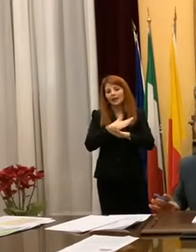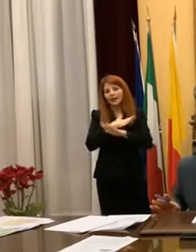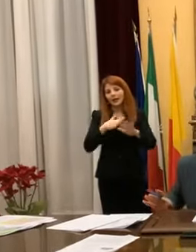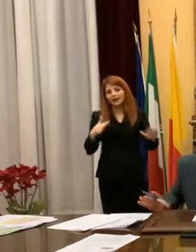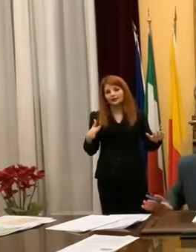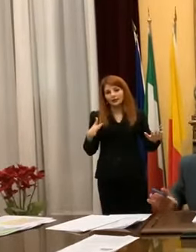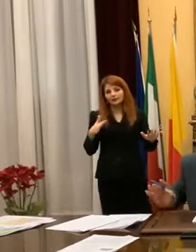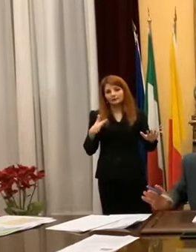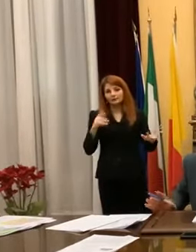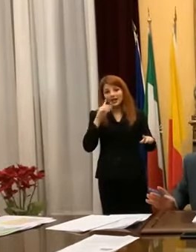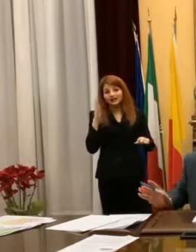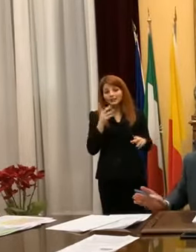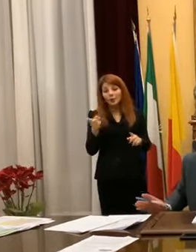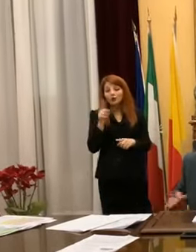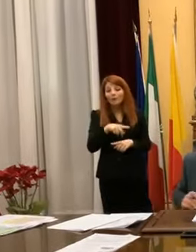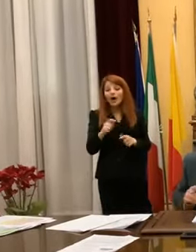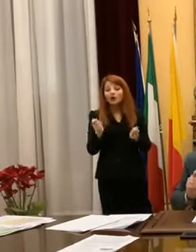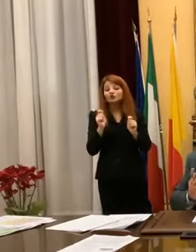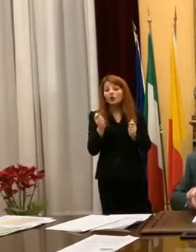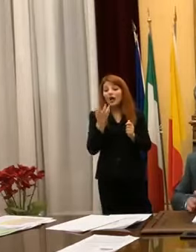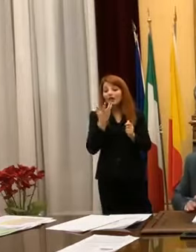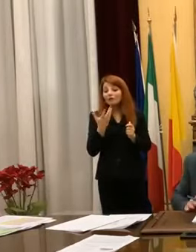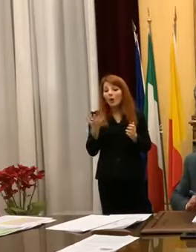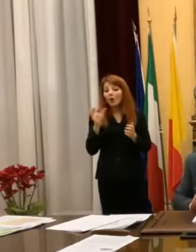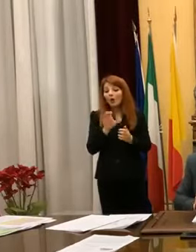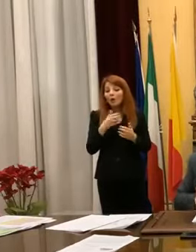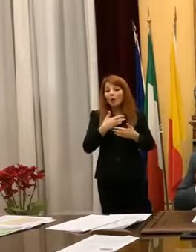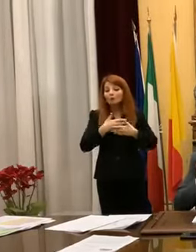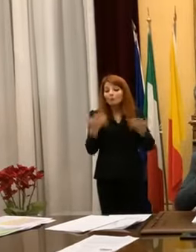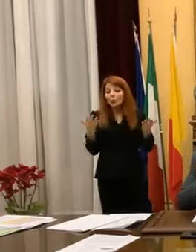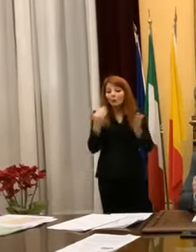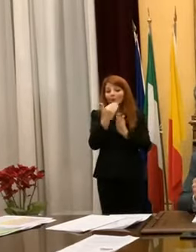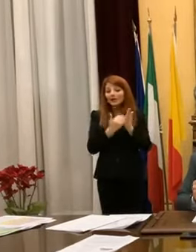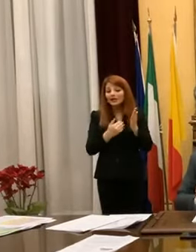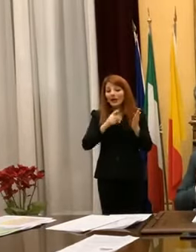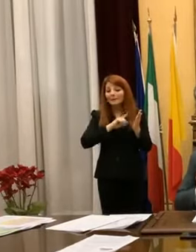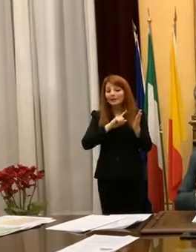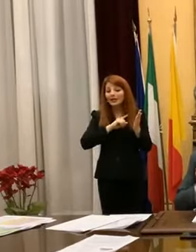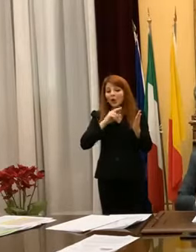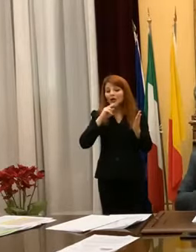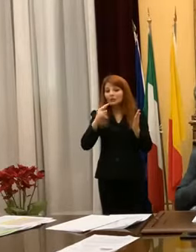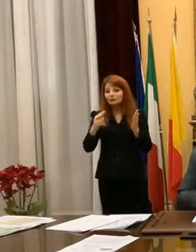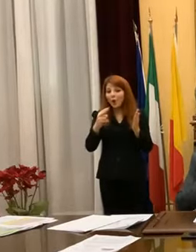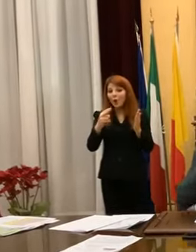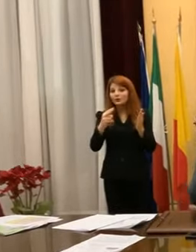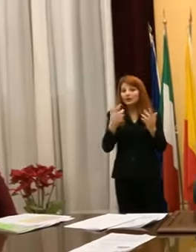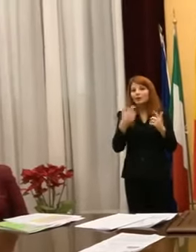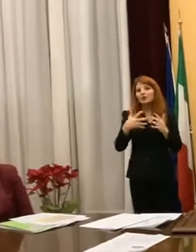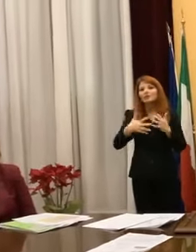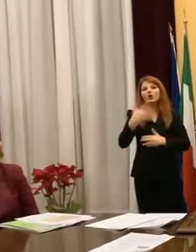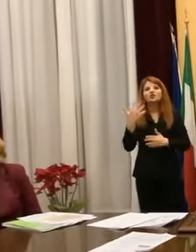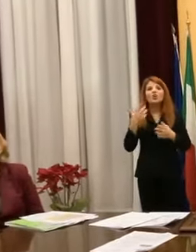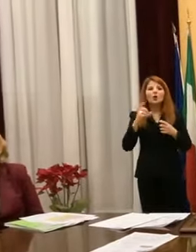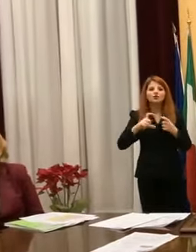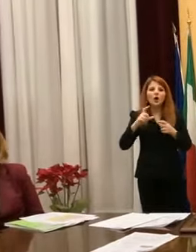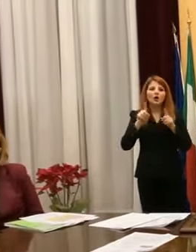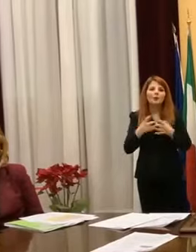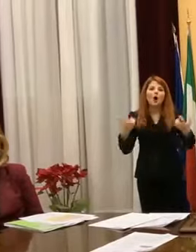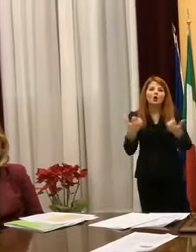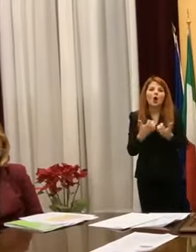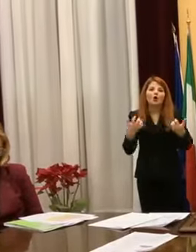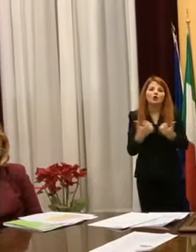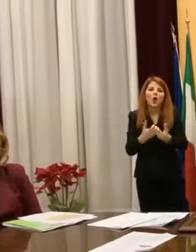qualche giornale riterrà di pubblicare la nostra replica, visto che per 5 giorni ci hanno massacrato i coglioni, scusatemi il termine, anche